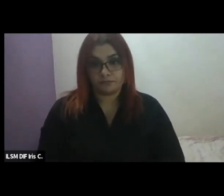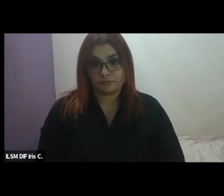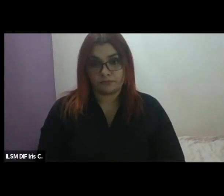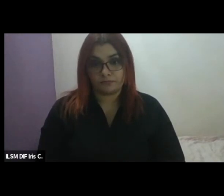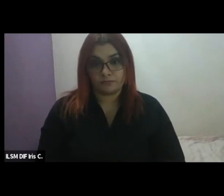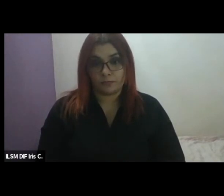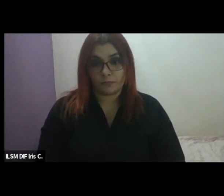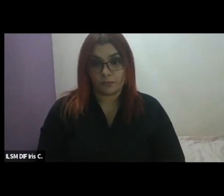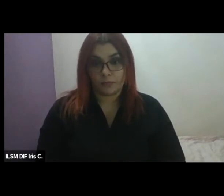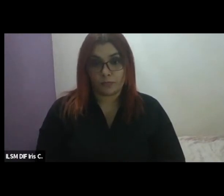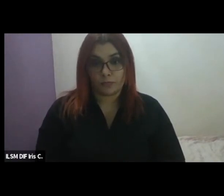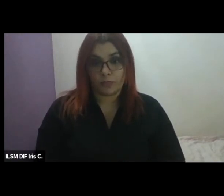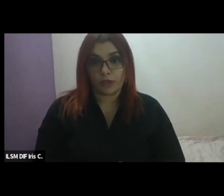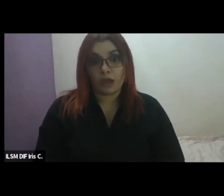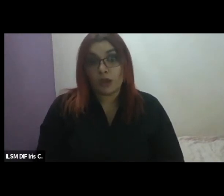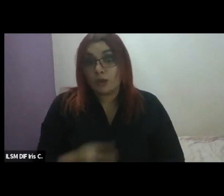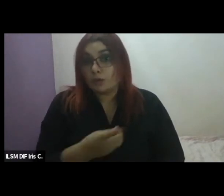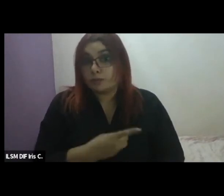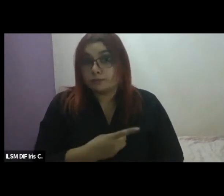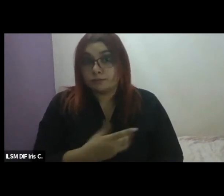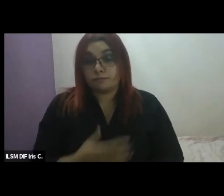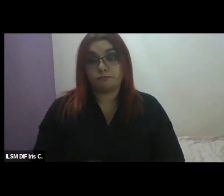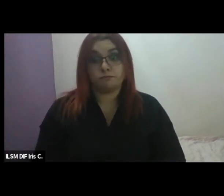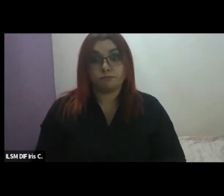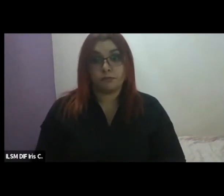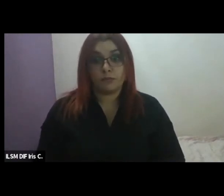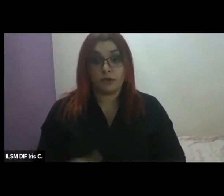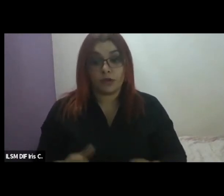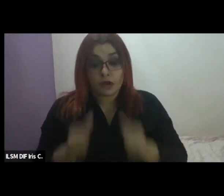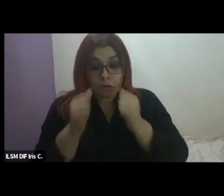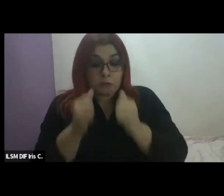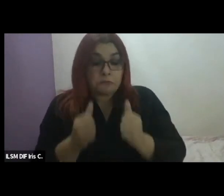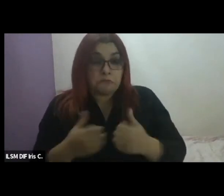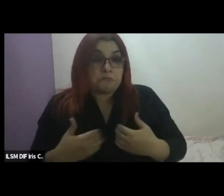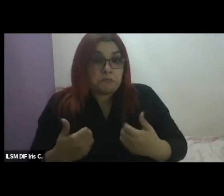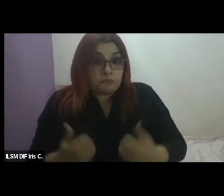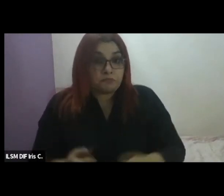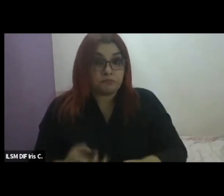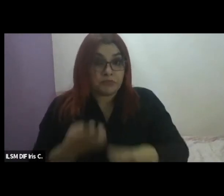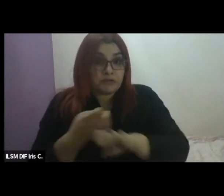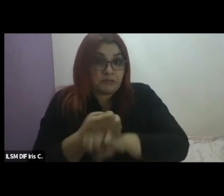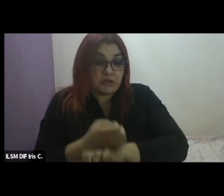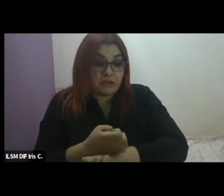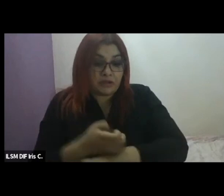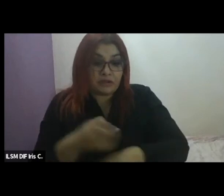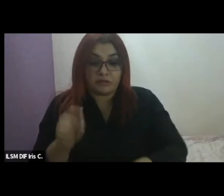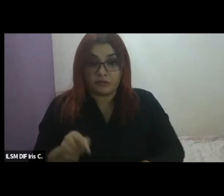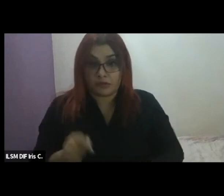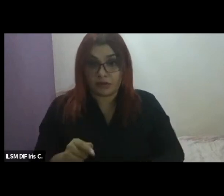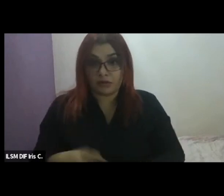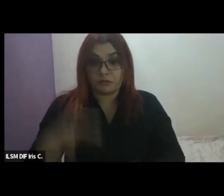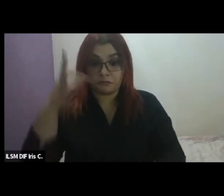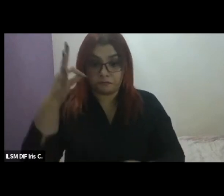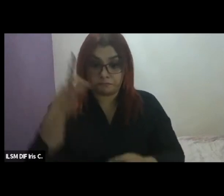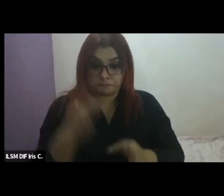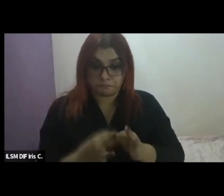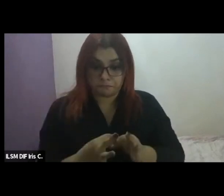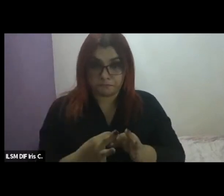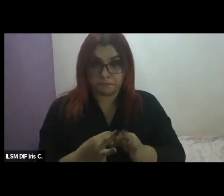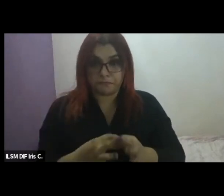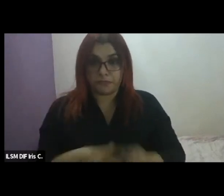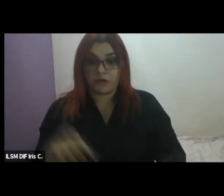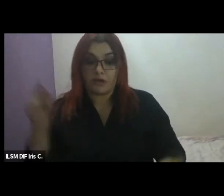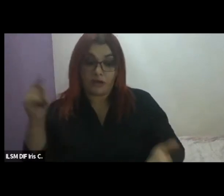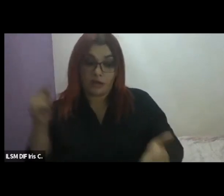Se erige como única vía posible para el desarrollo del Estado e instaura una idea de mundo que pone al individuo en el centro